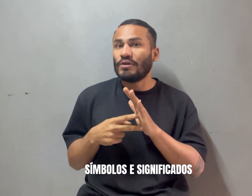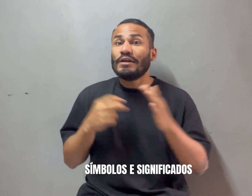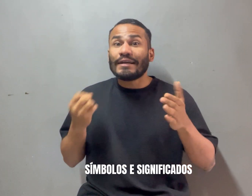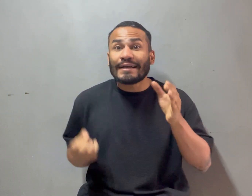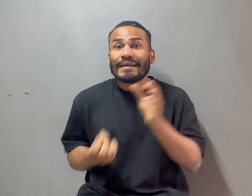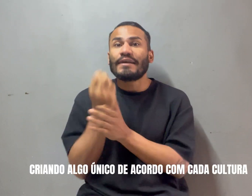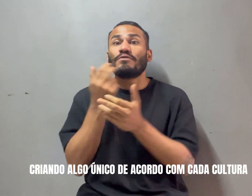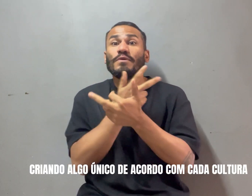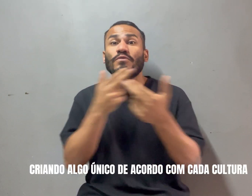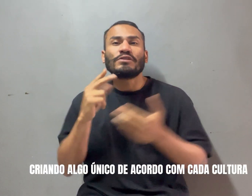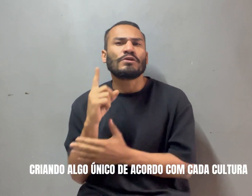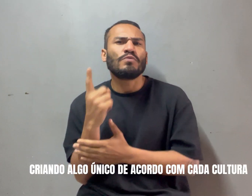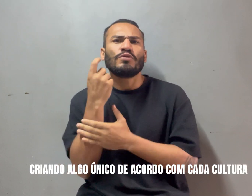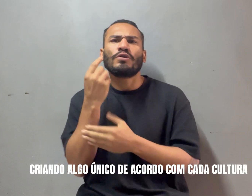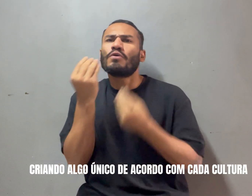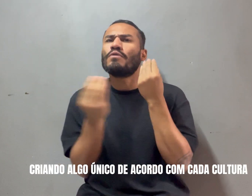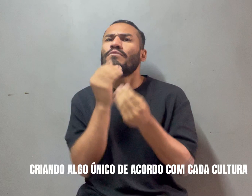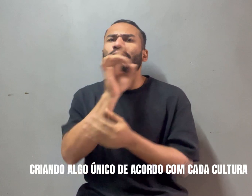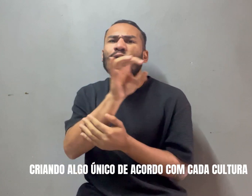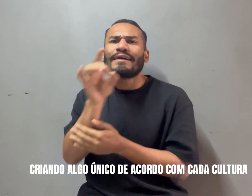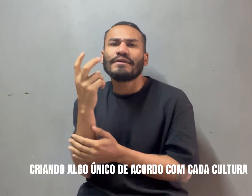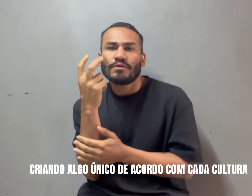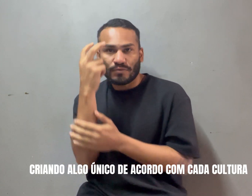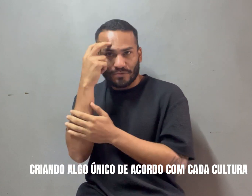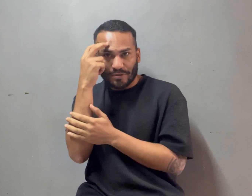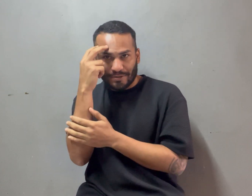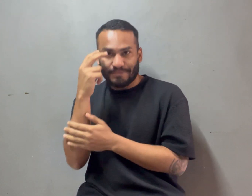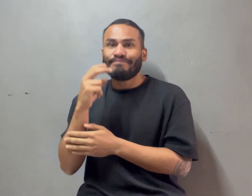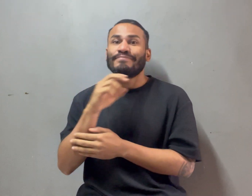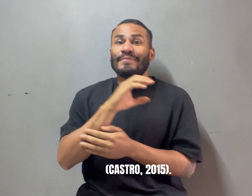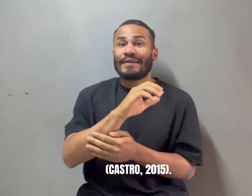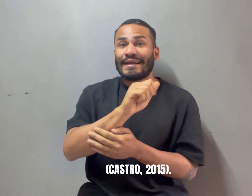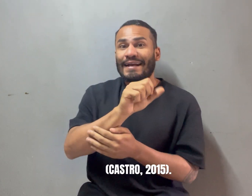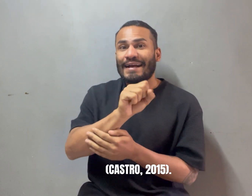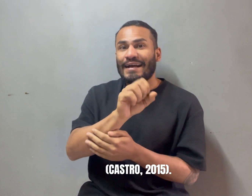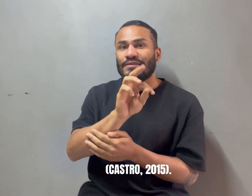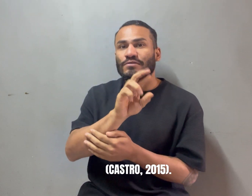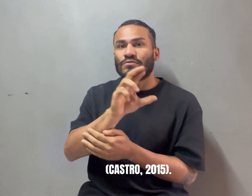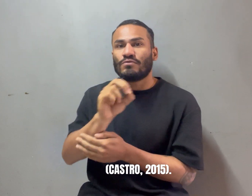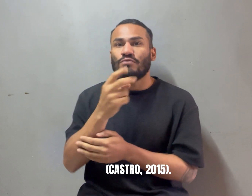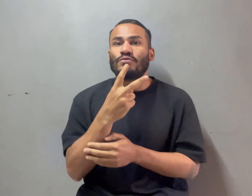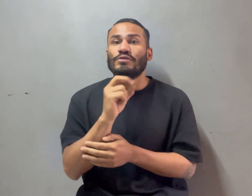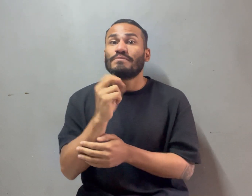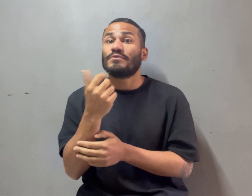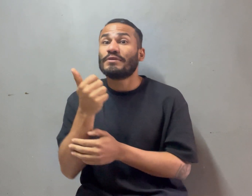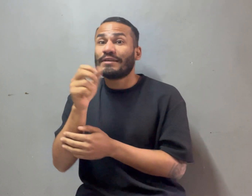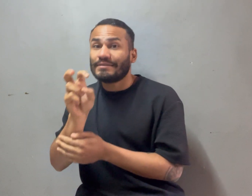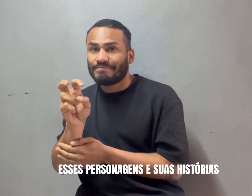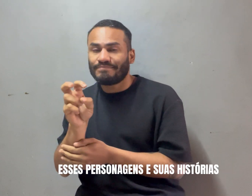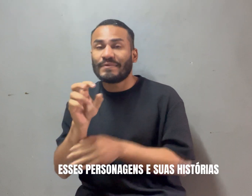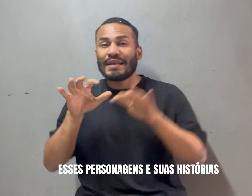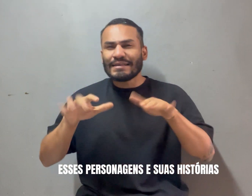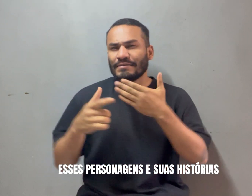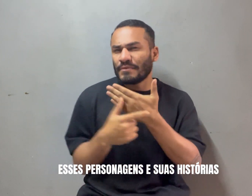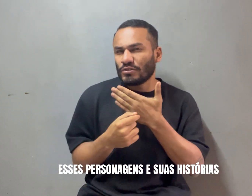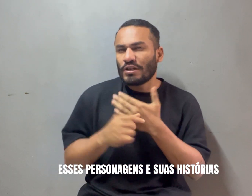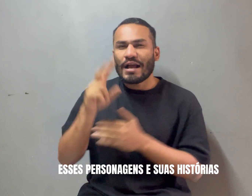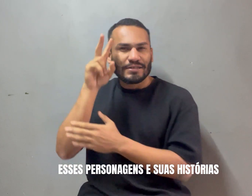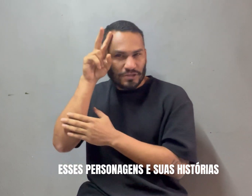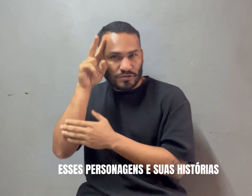significados, criando algo único de acordo com cada cultura. Castro, 2015. Esses personagens e suas